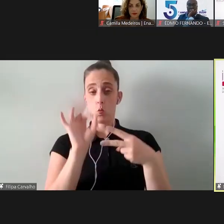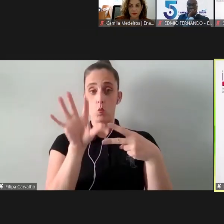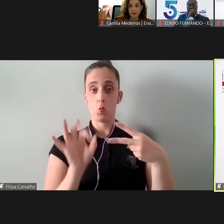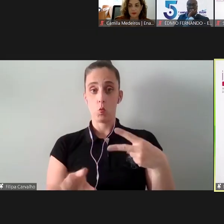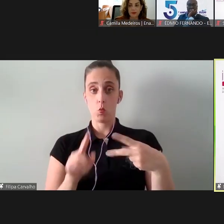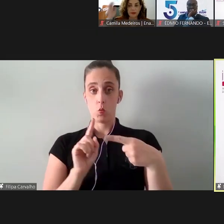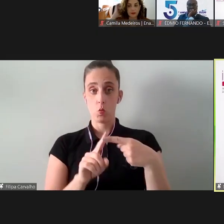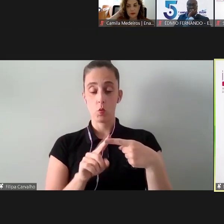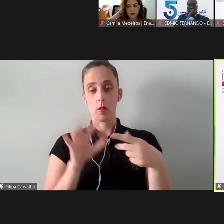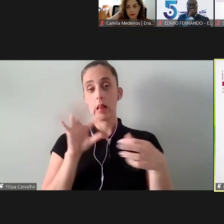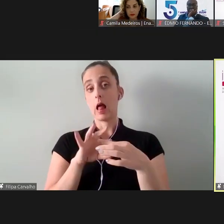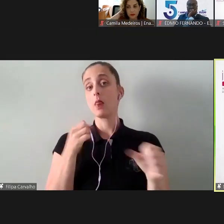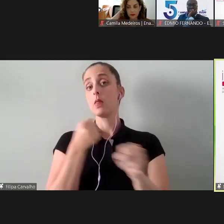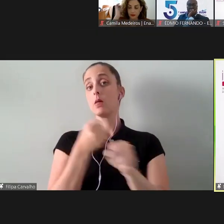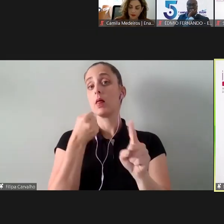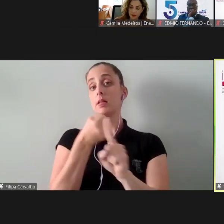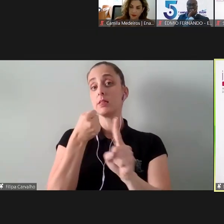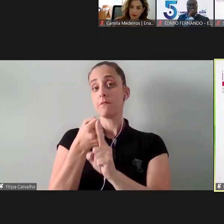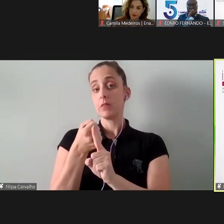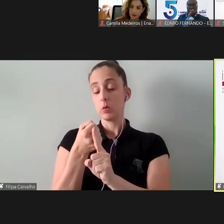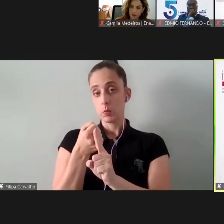aos desafios, eu diria que